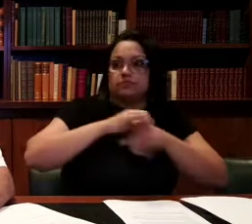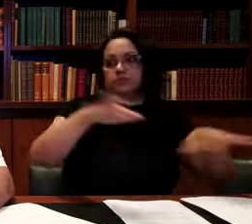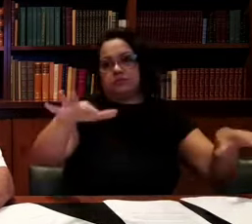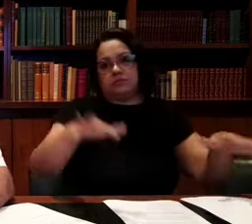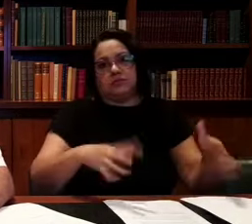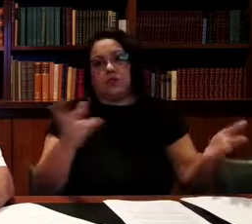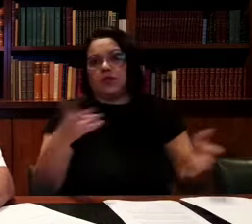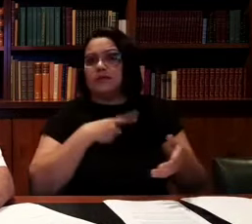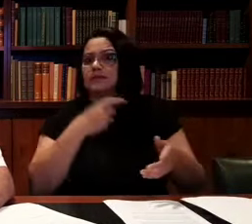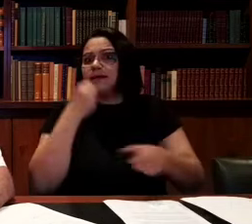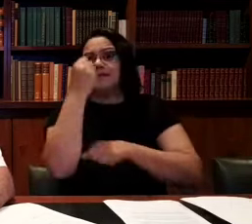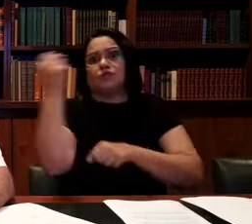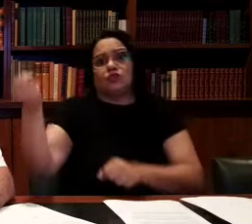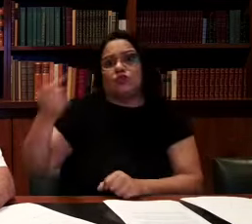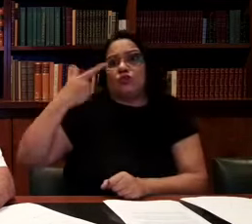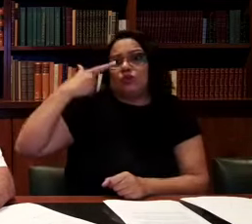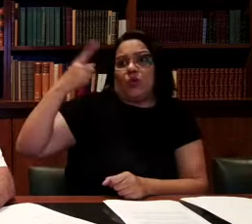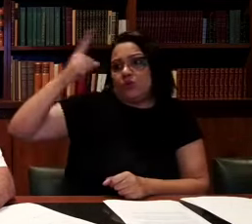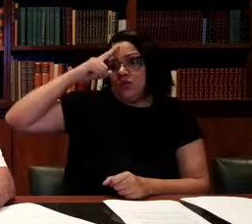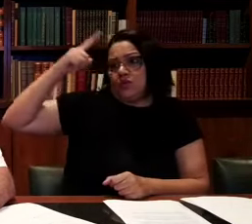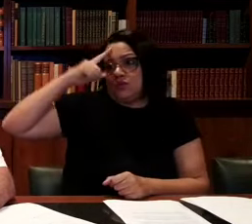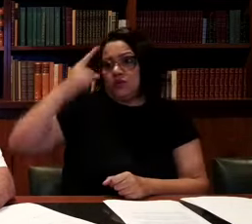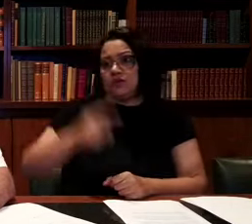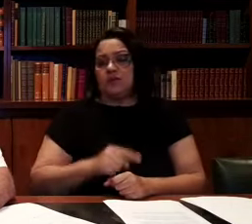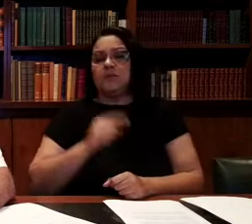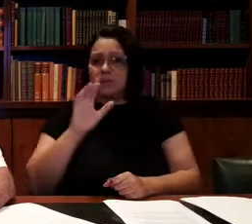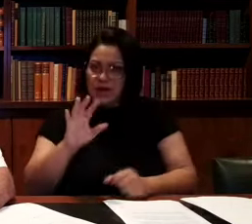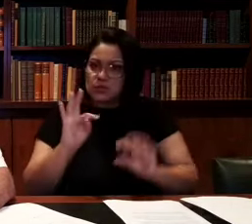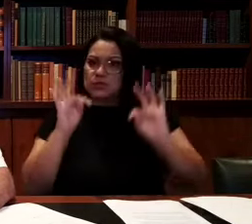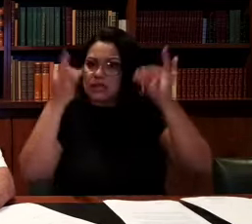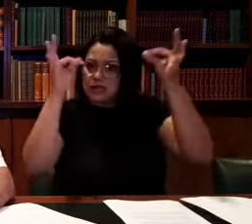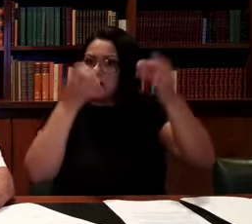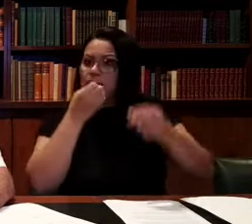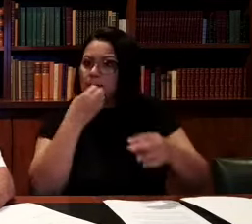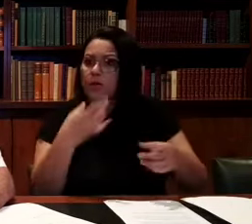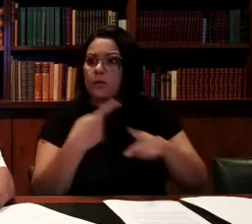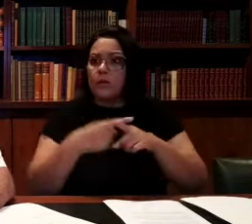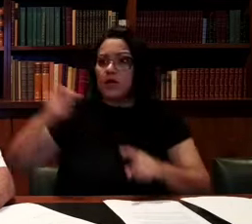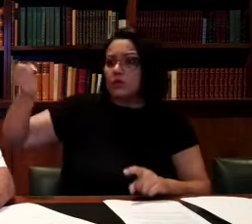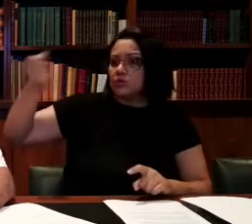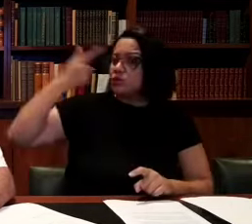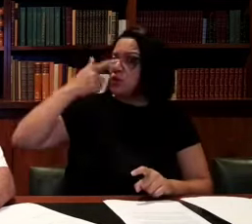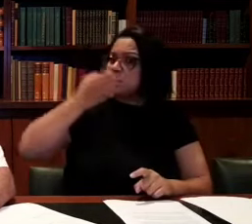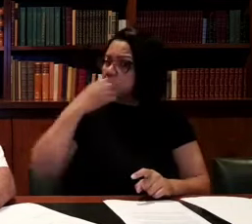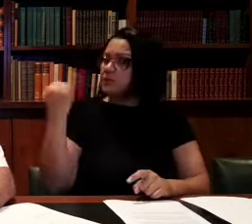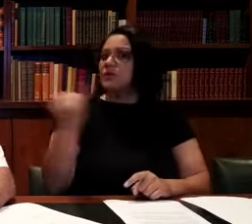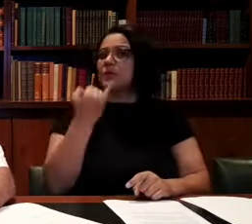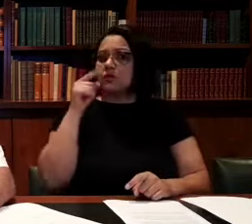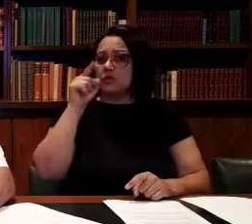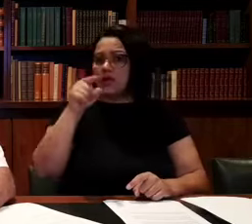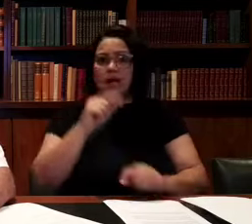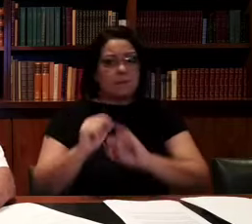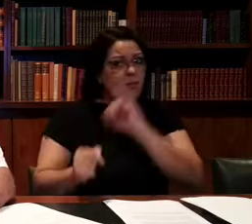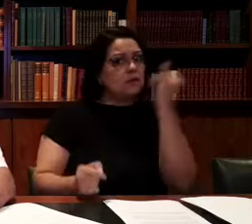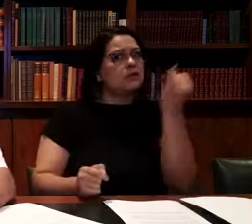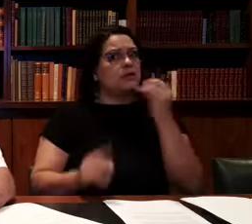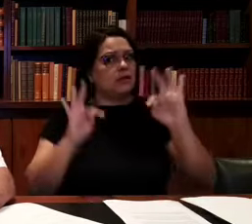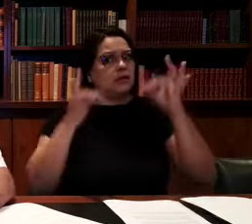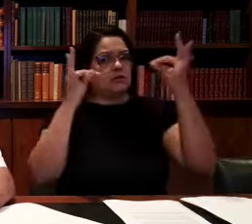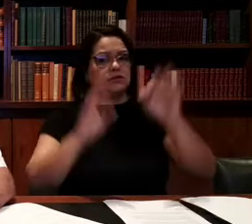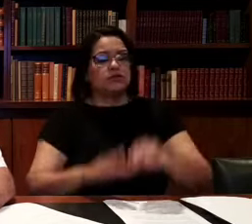infelizmente Quais são os dias do ano e eu quero ver tá certo é as placas